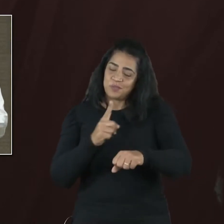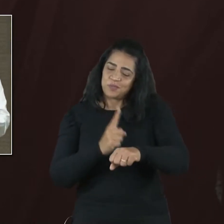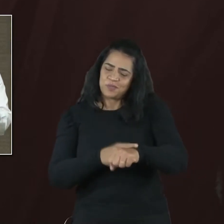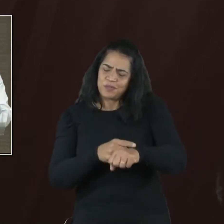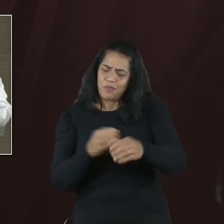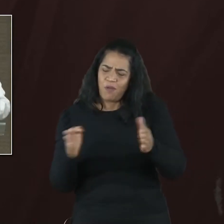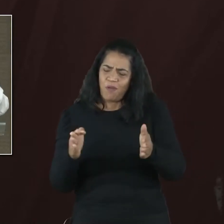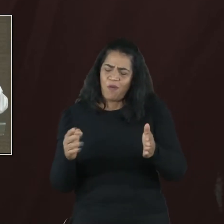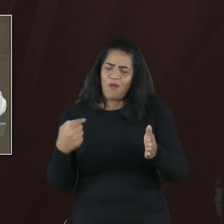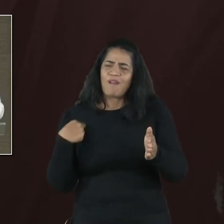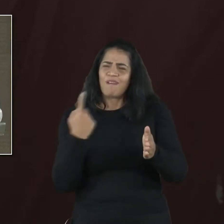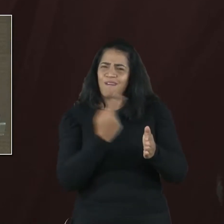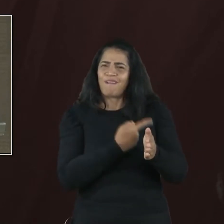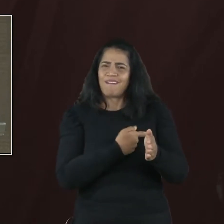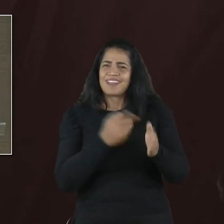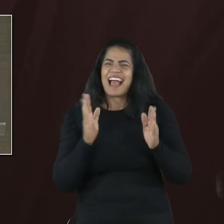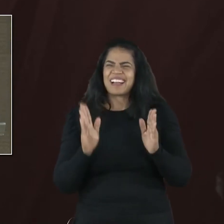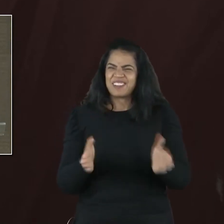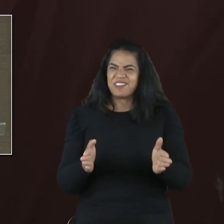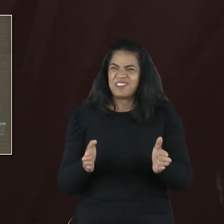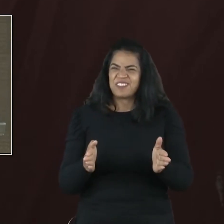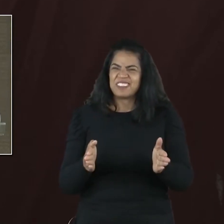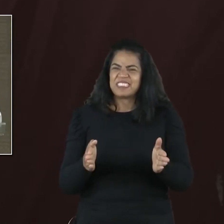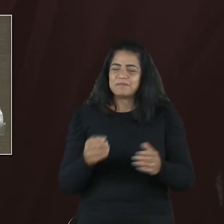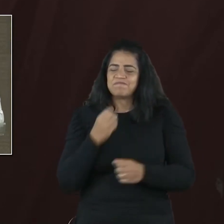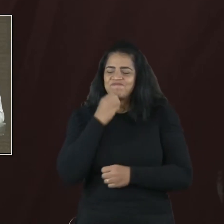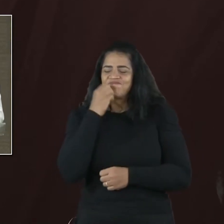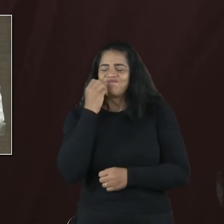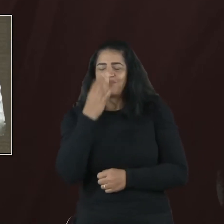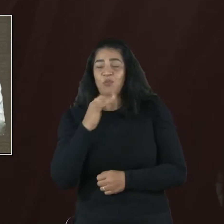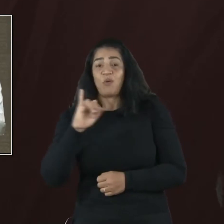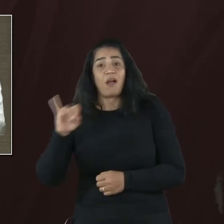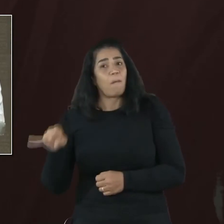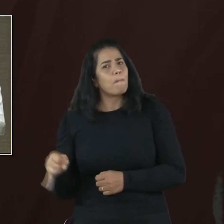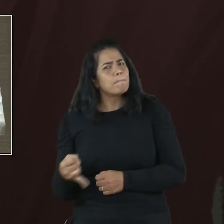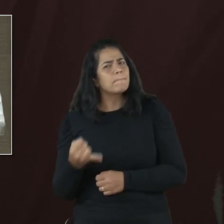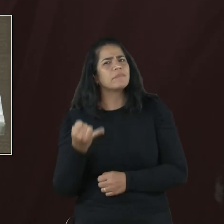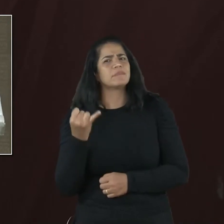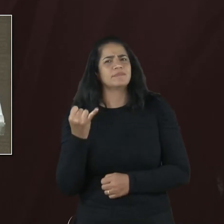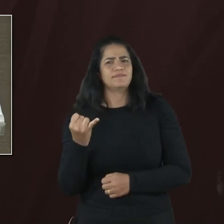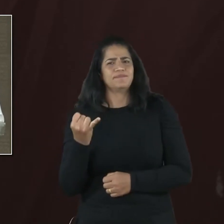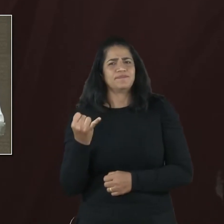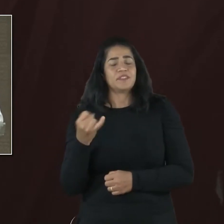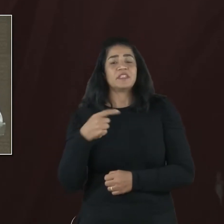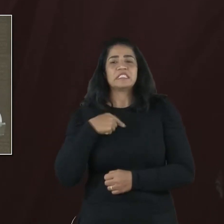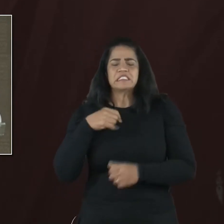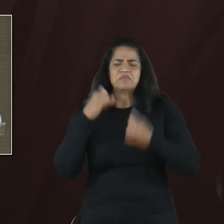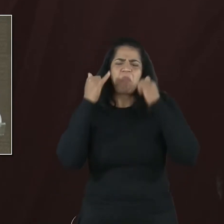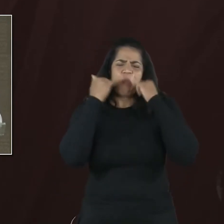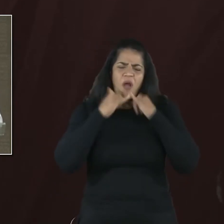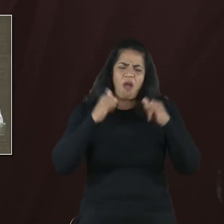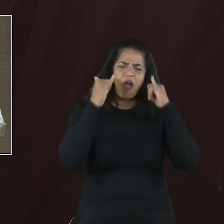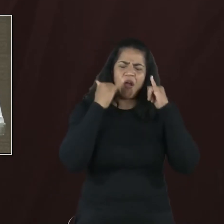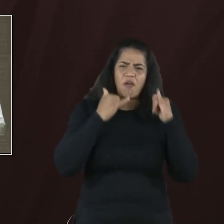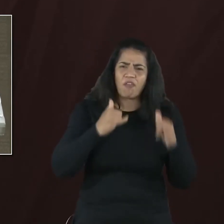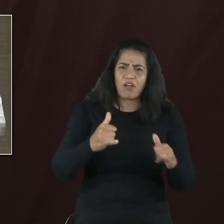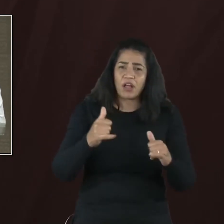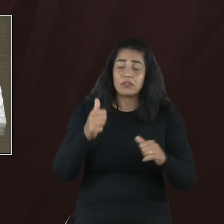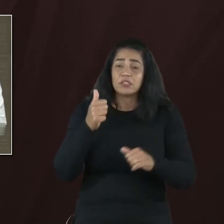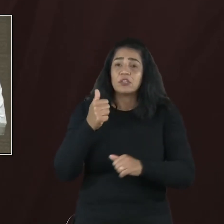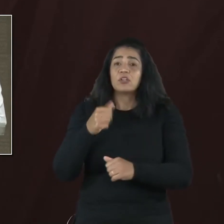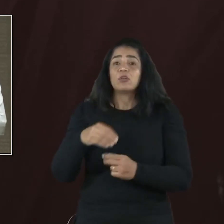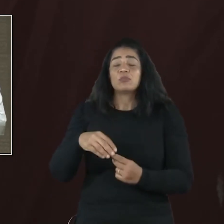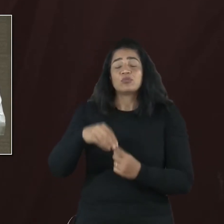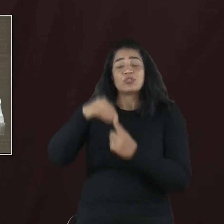Vamos aproveitar esse momento. Eu falo para todas as lideranças das igrejas de todos os